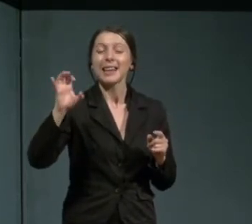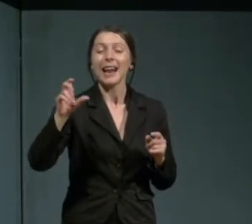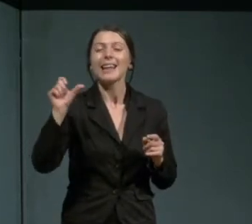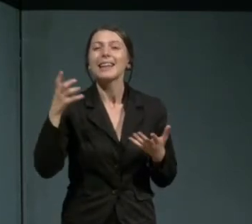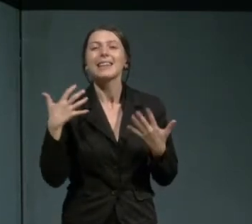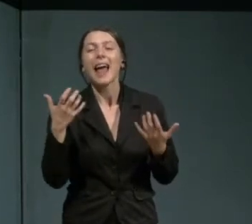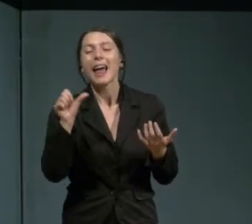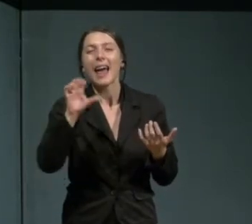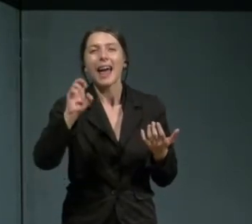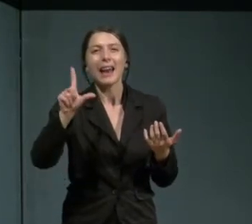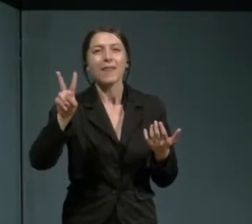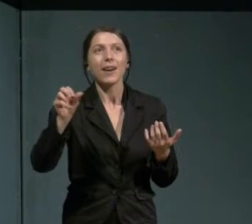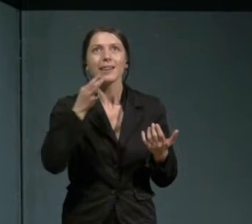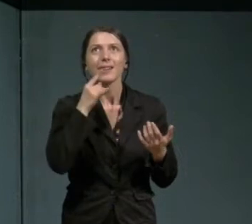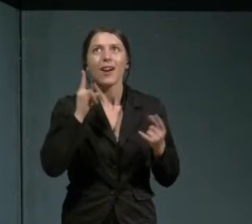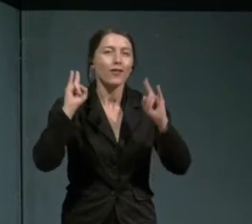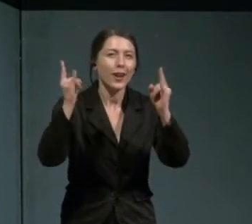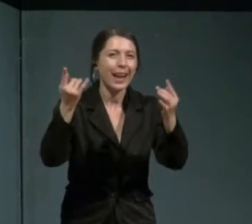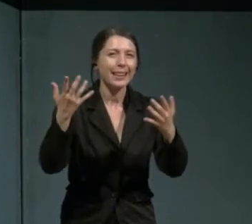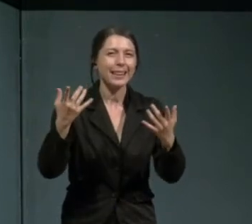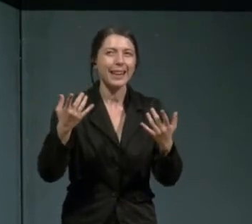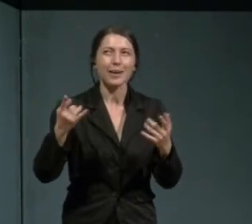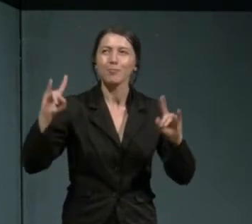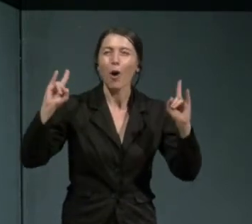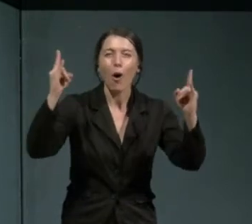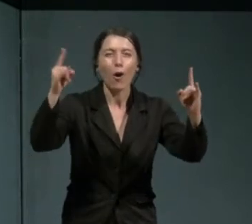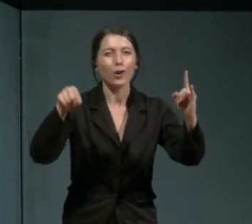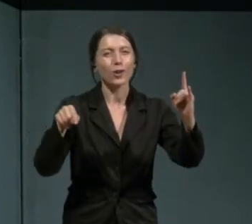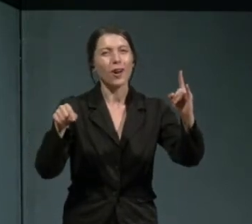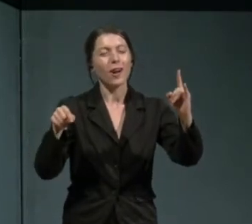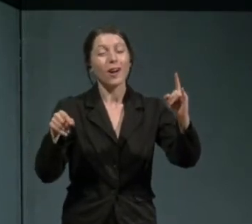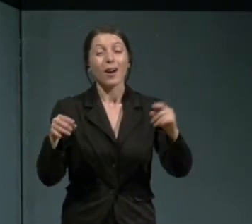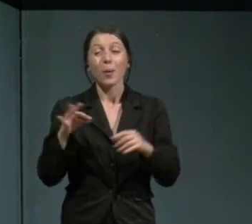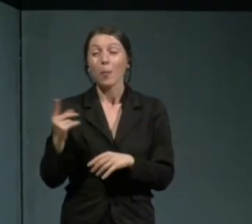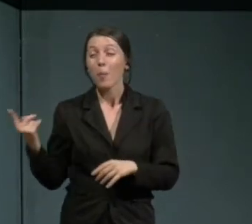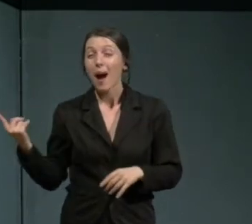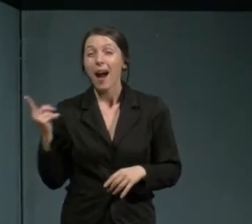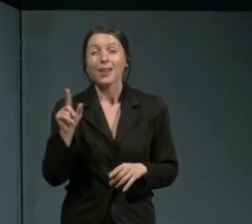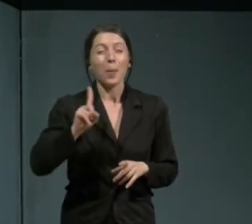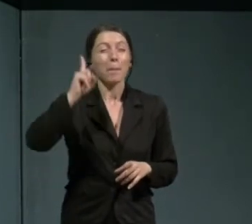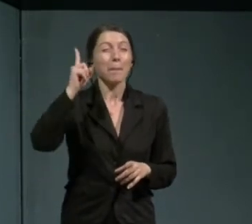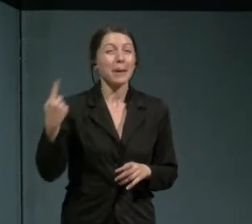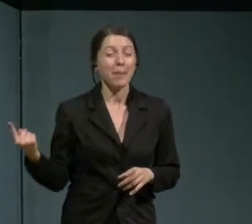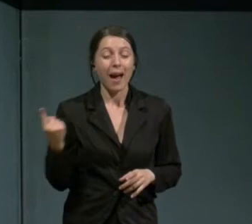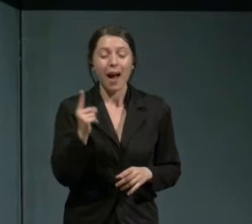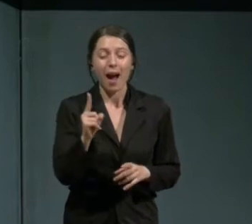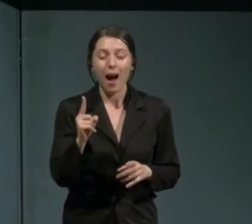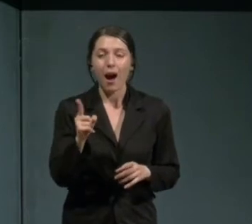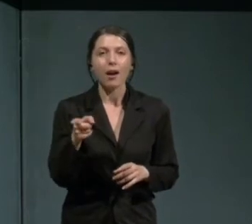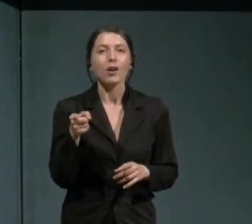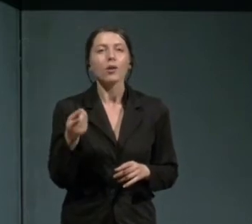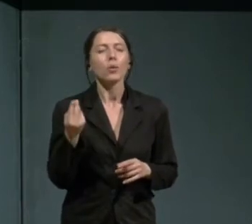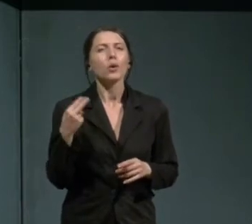bosco nel momento in cui appare nel libro quando lo incontriamo nel